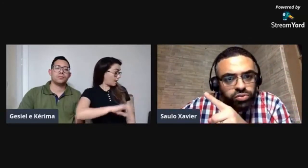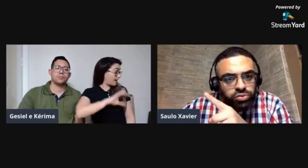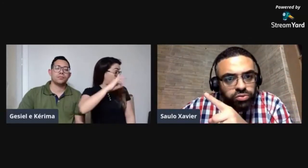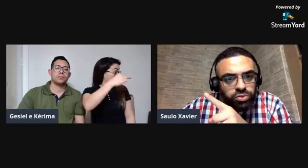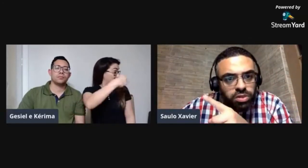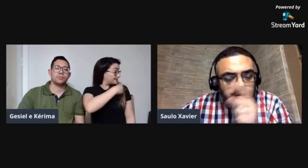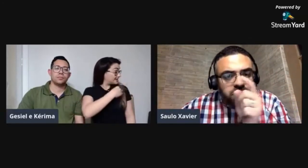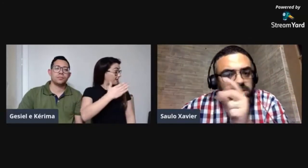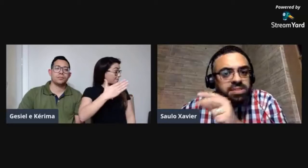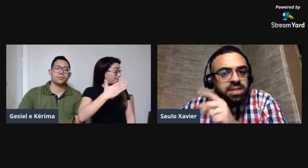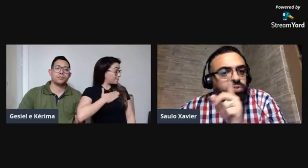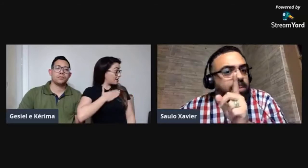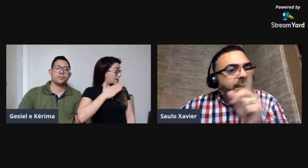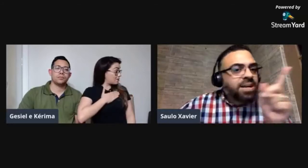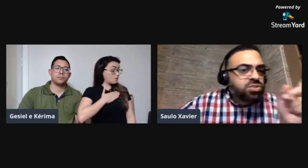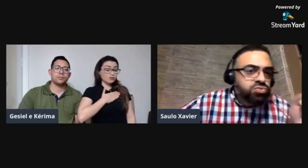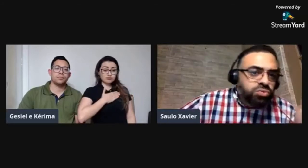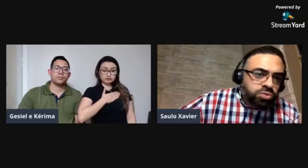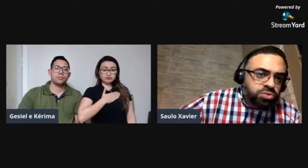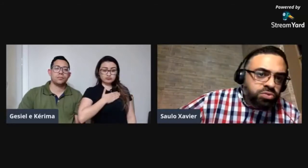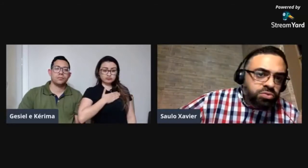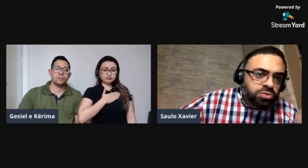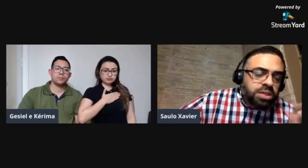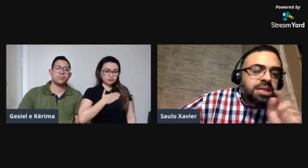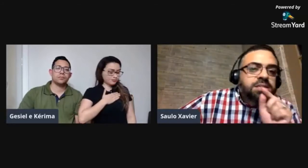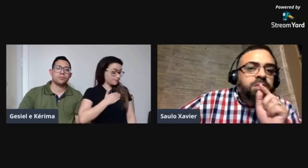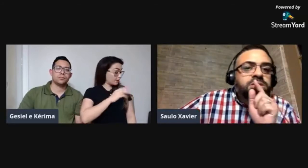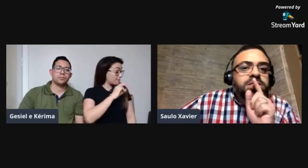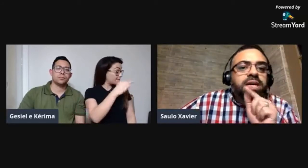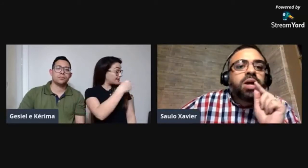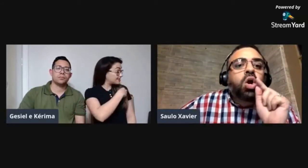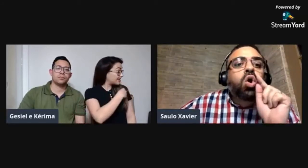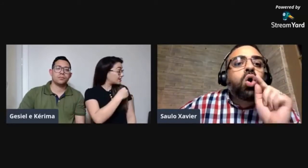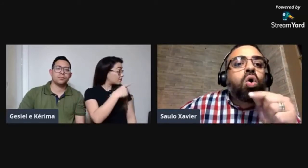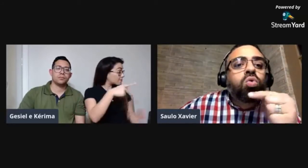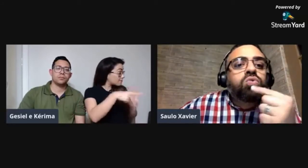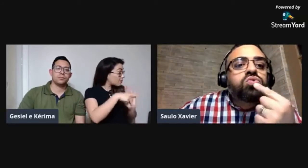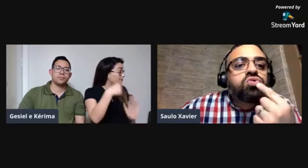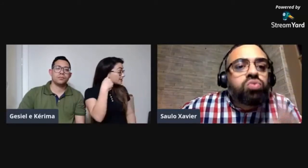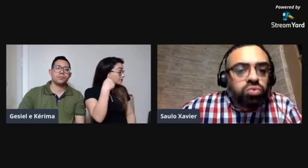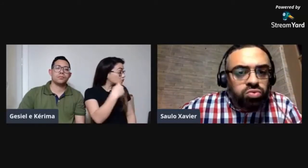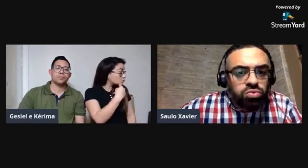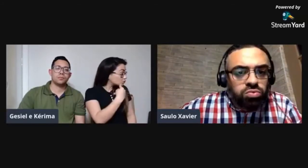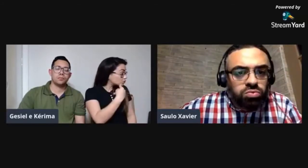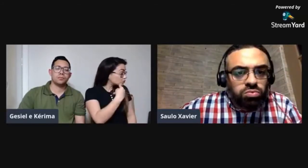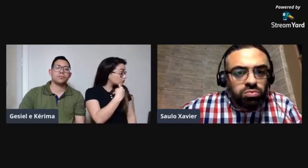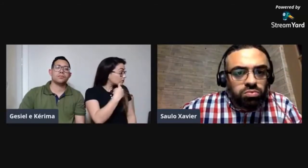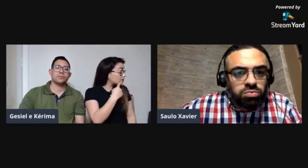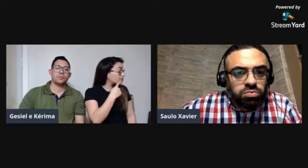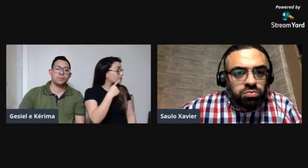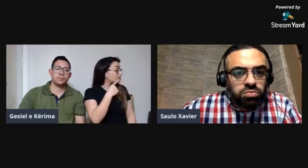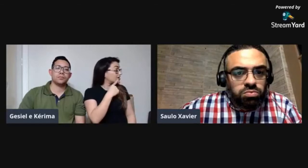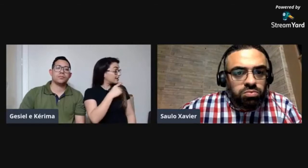surdos, seu ministério não é para surdos, seu ministério é com surdos.